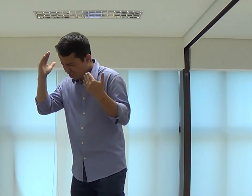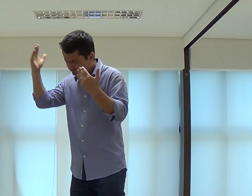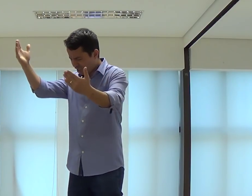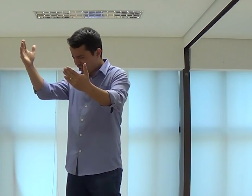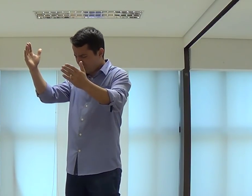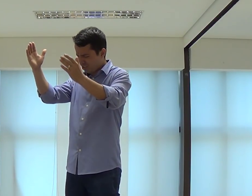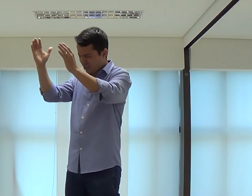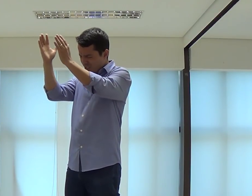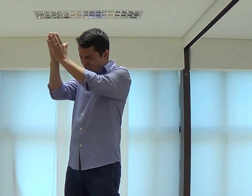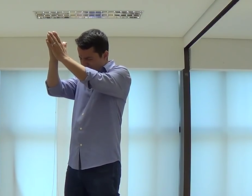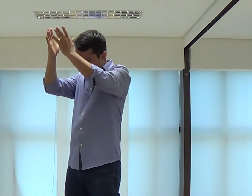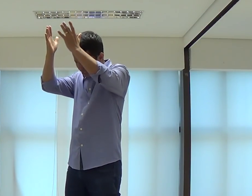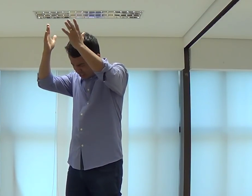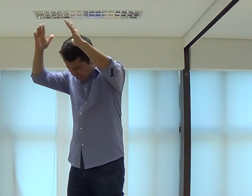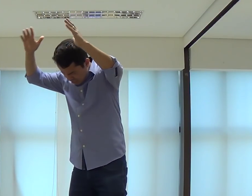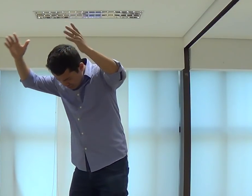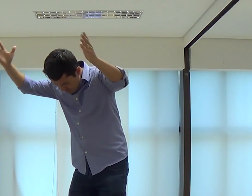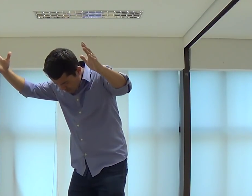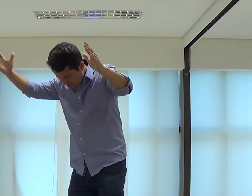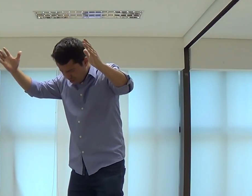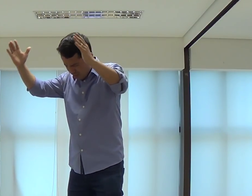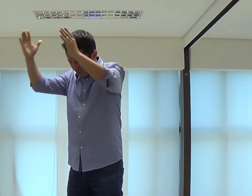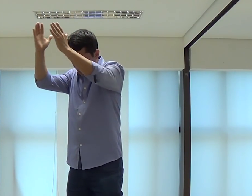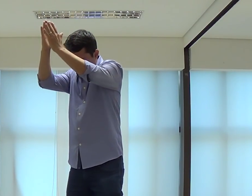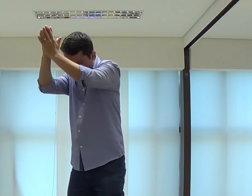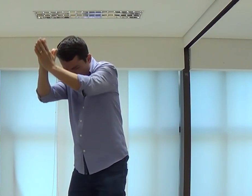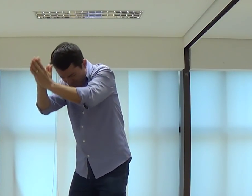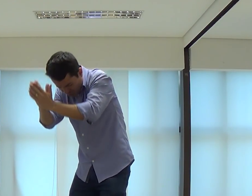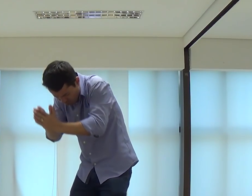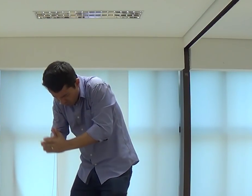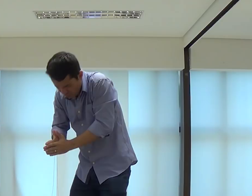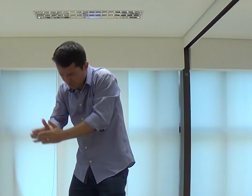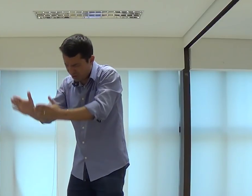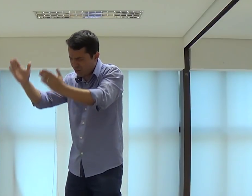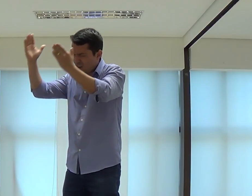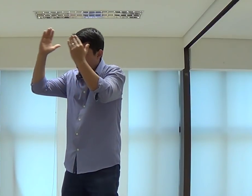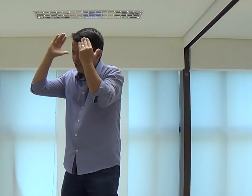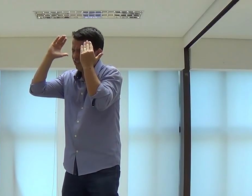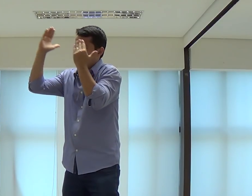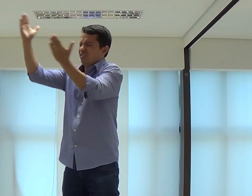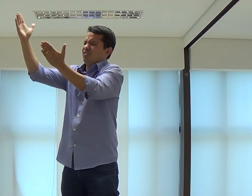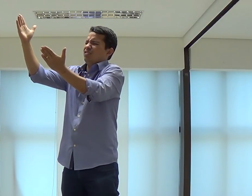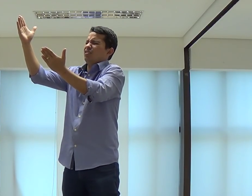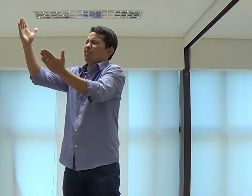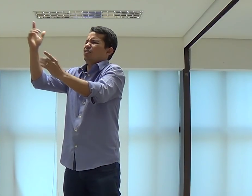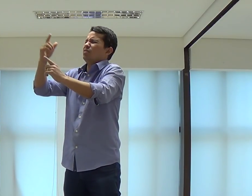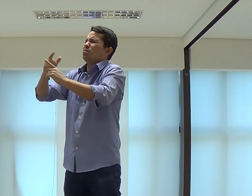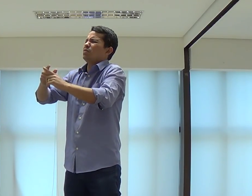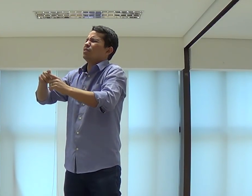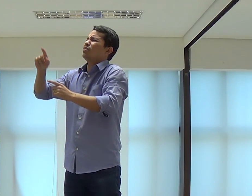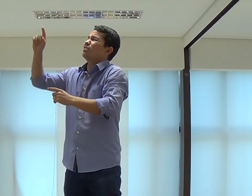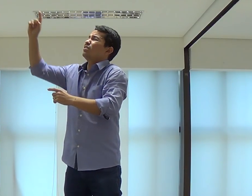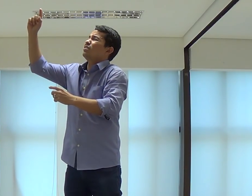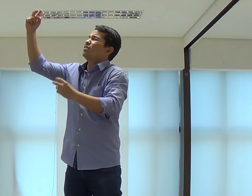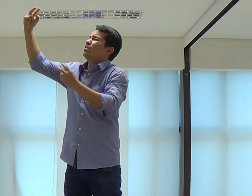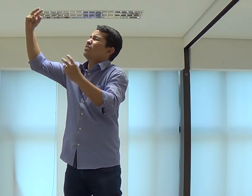te agradecer, te celebrar, Senhor, te adorar somente a ti, porque